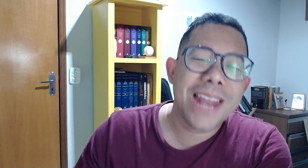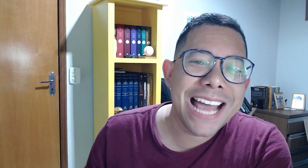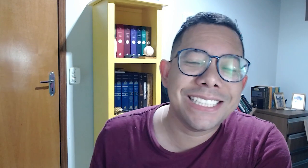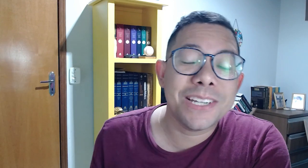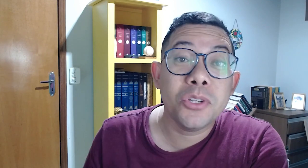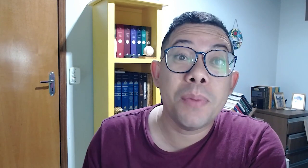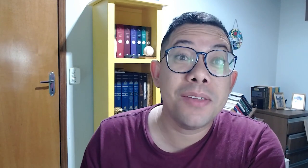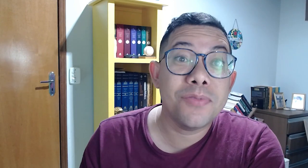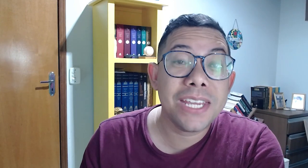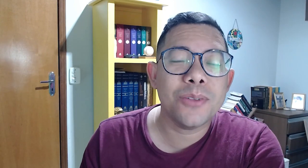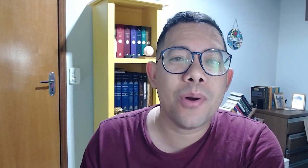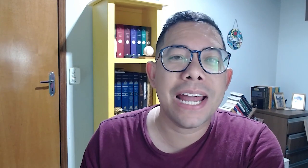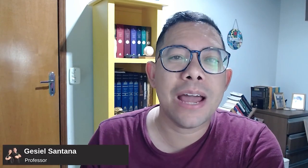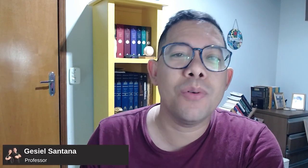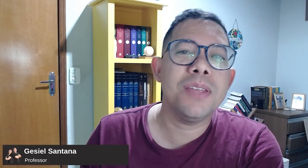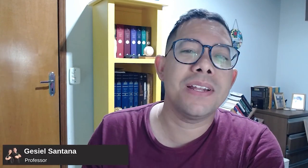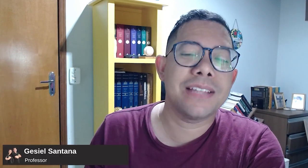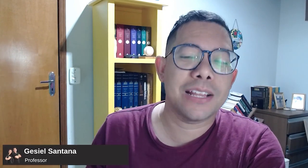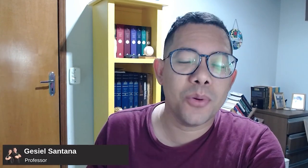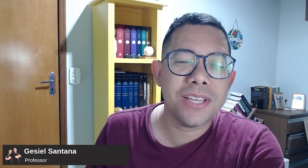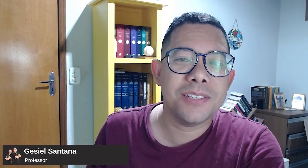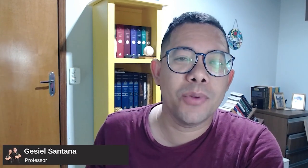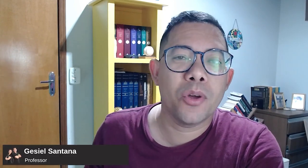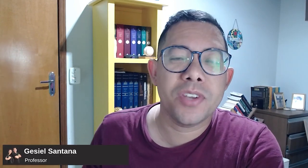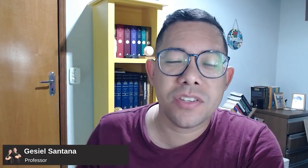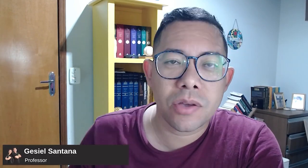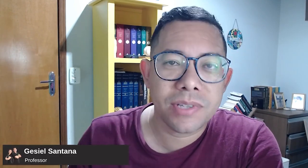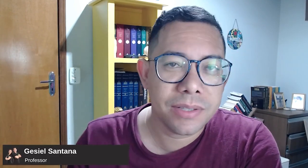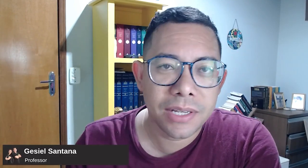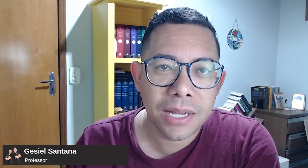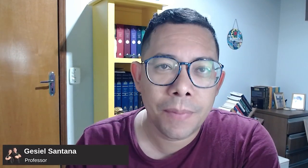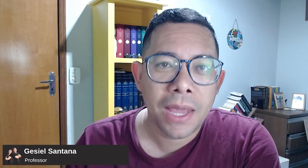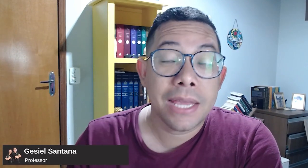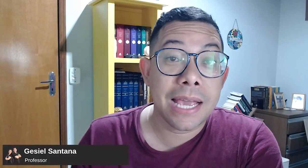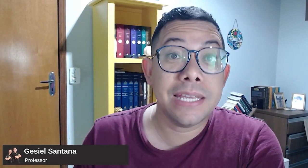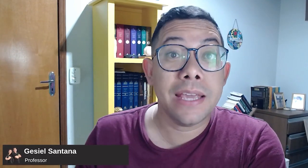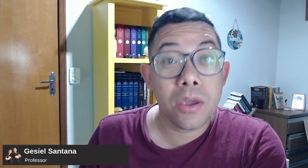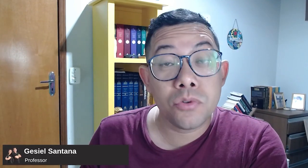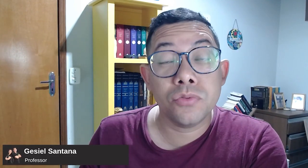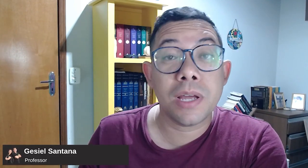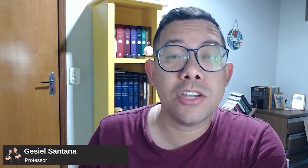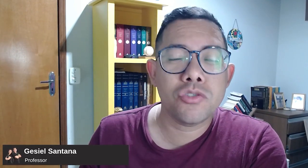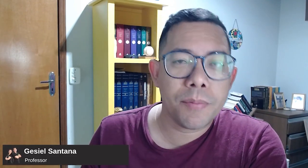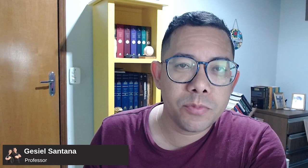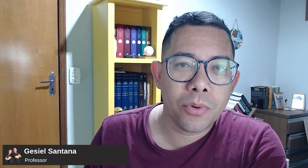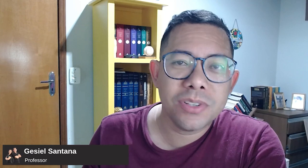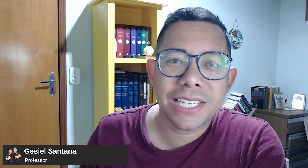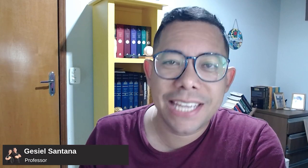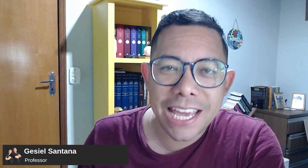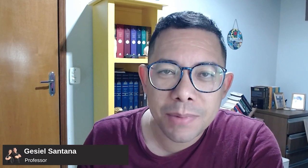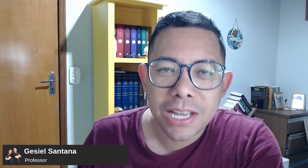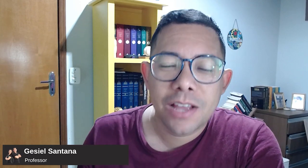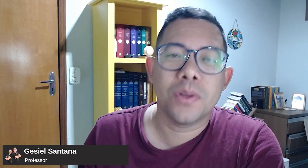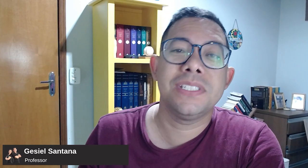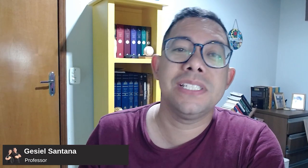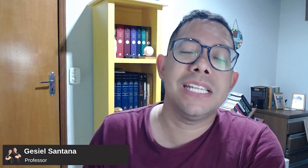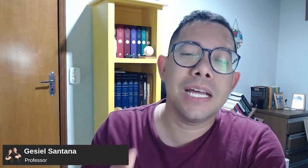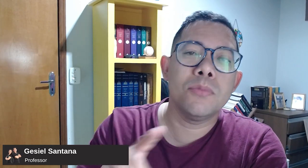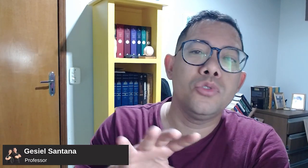Olá, seja muito bem-vindo ao canal Libras A2. Meu nome é Gesiel Santana e aqui eu, juntamente com a minha esposa, Kerma, nós ensinamos